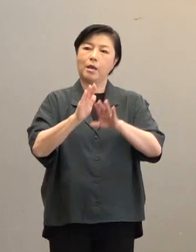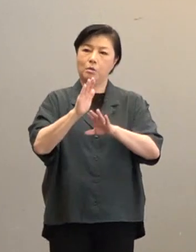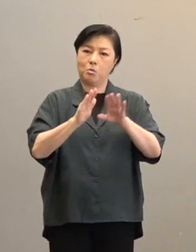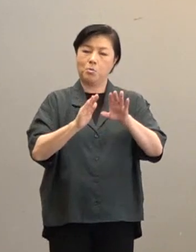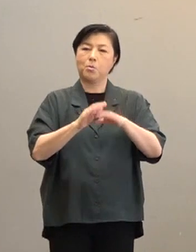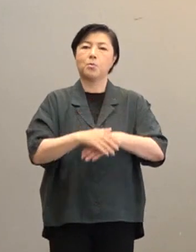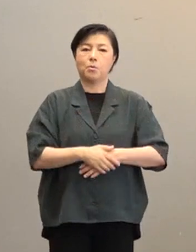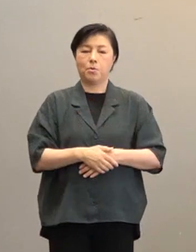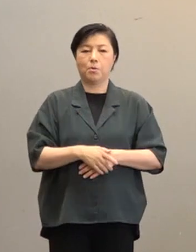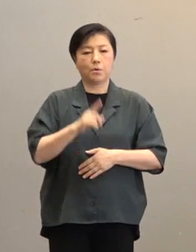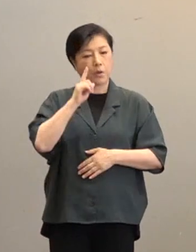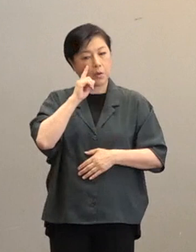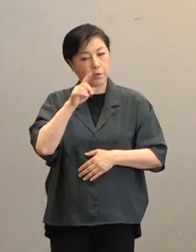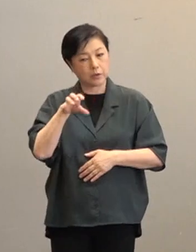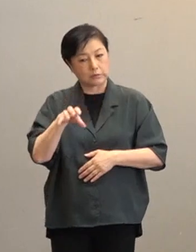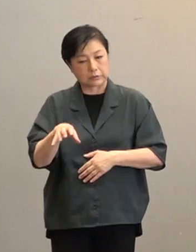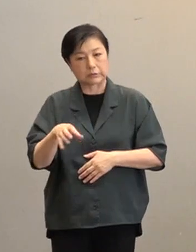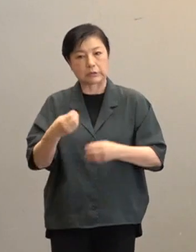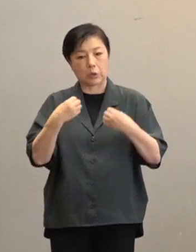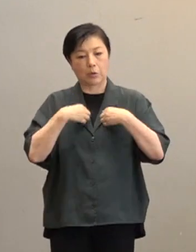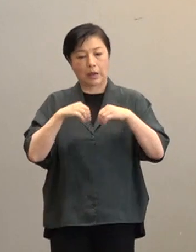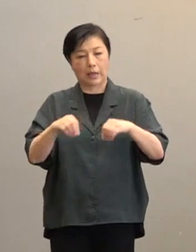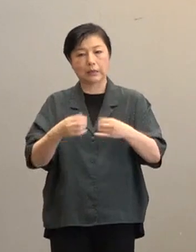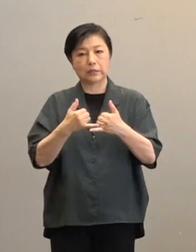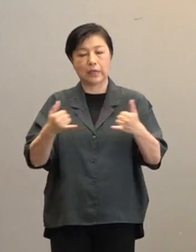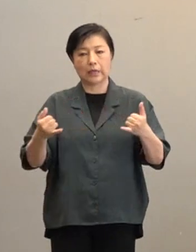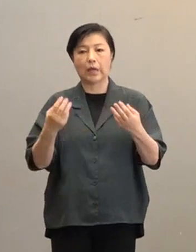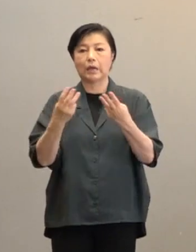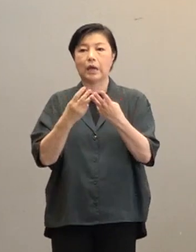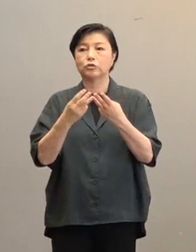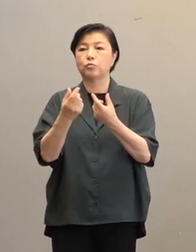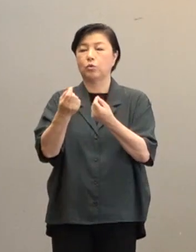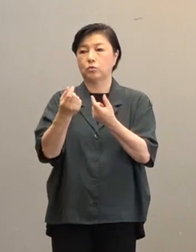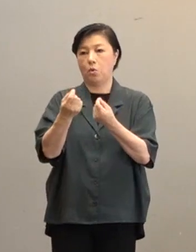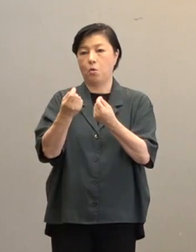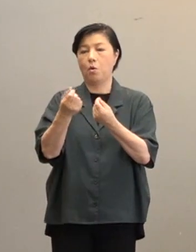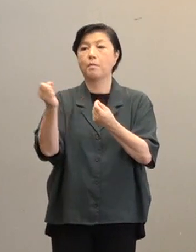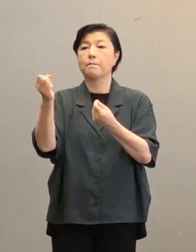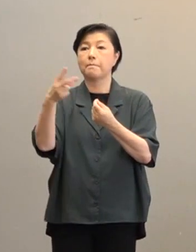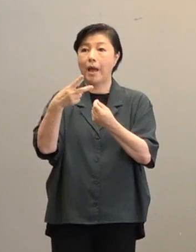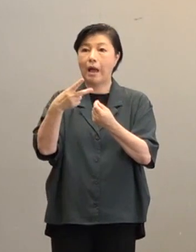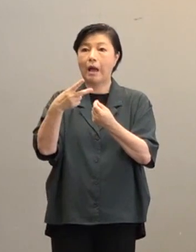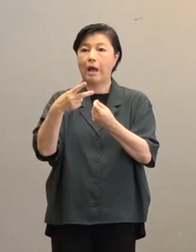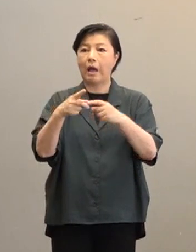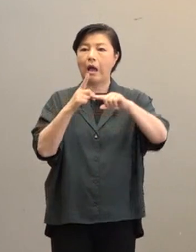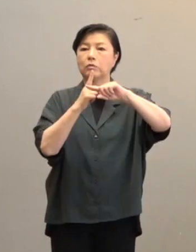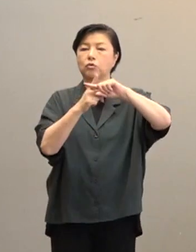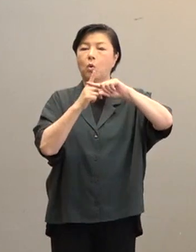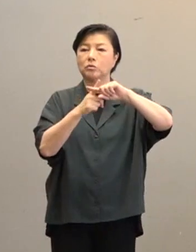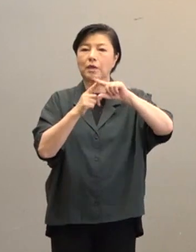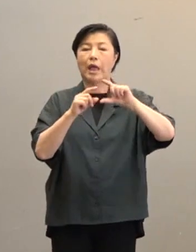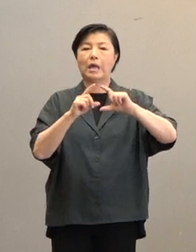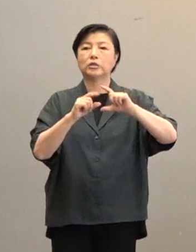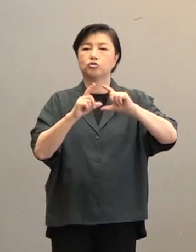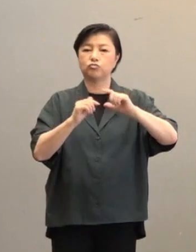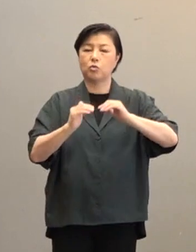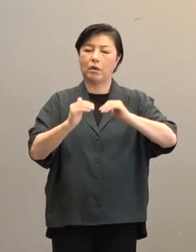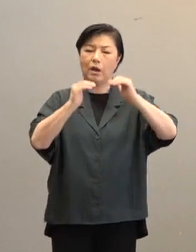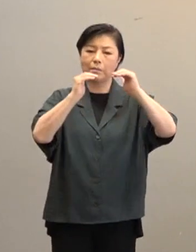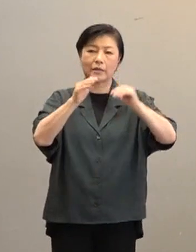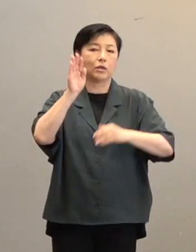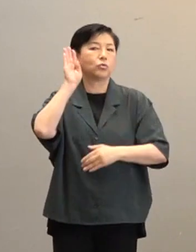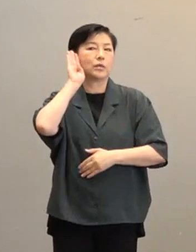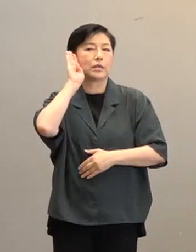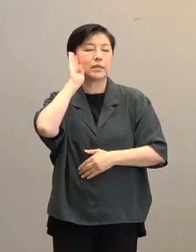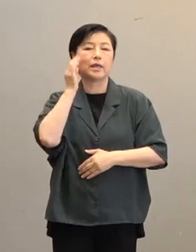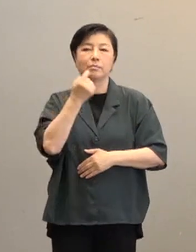における感染者数もそうでありますし、また陽性率も高まっているというふうに聞い